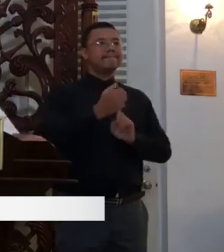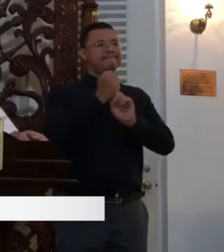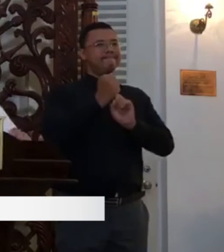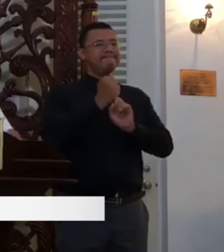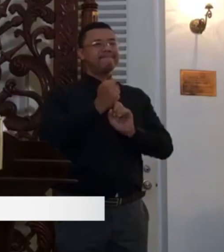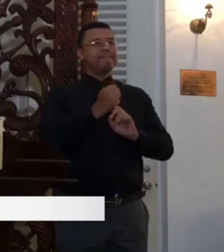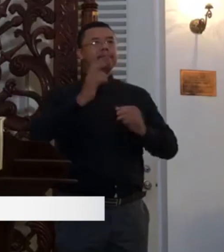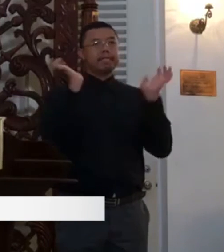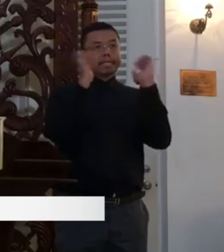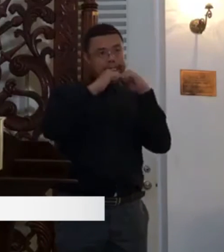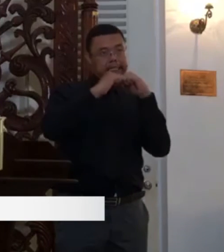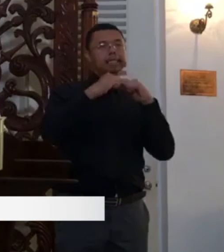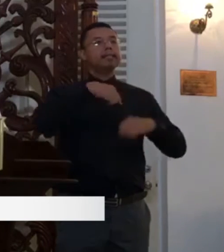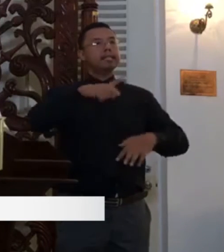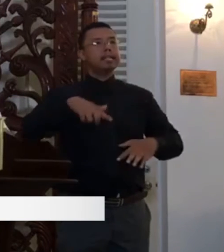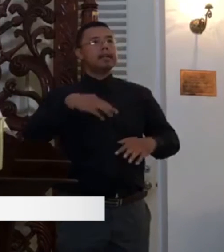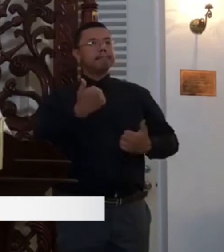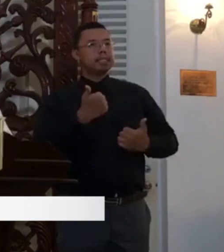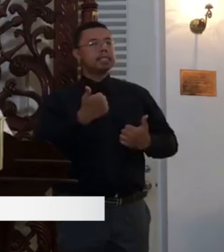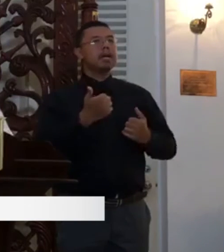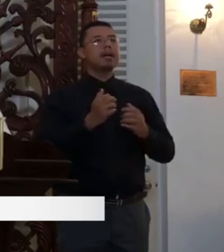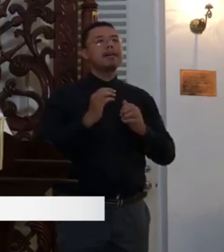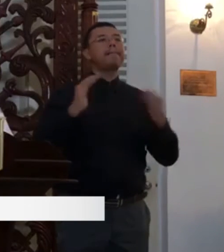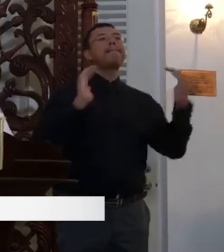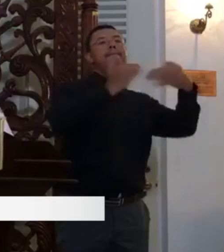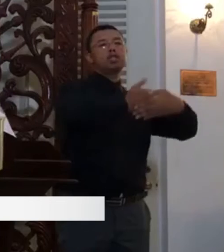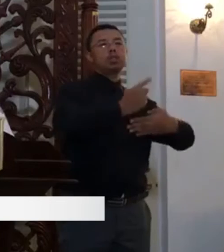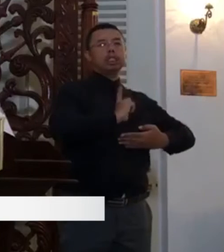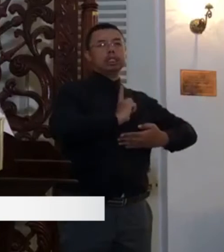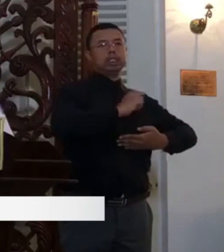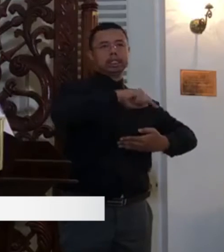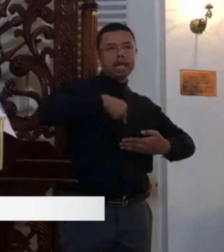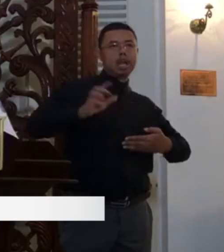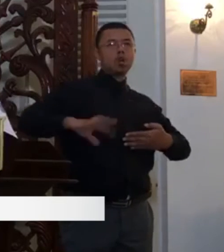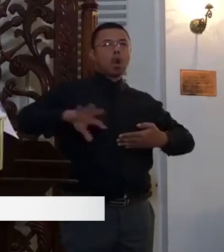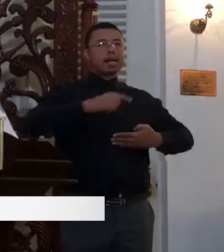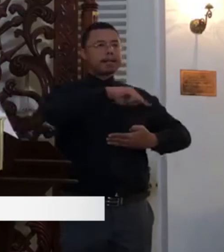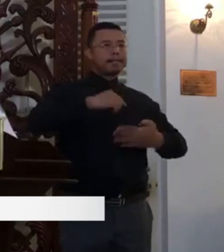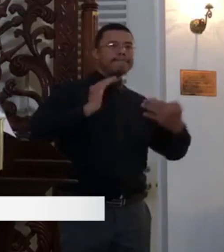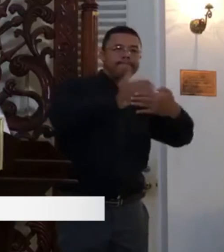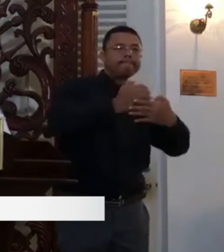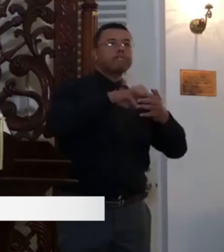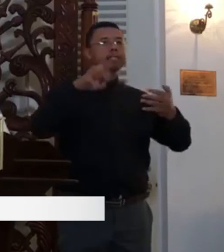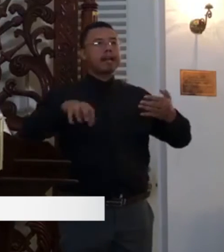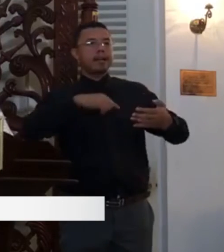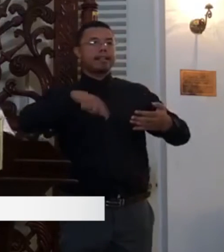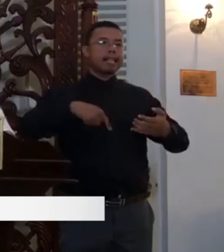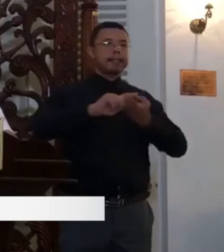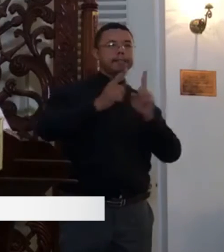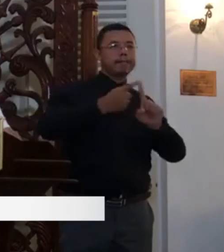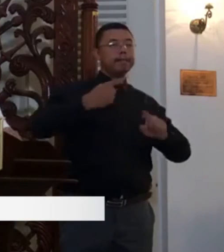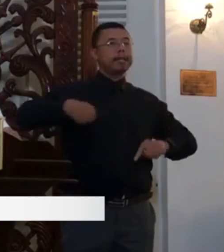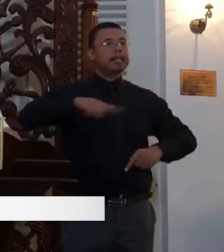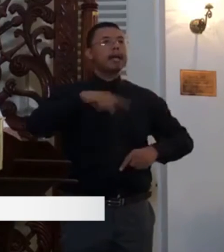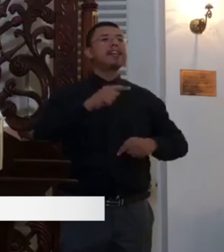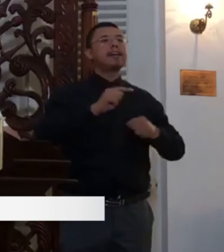komitmen, kita bisa melindungi diri kita, keluarga kita, tetangga kita, kolega kita